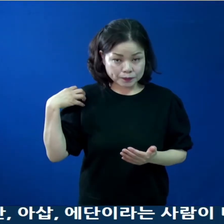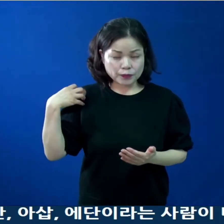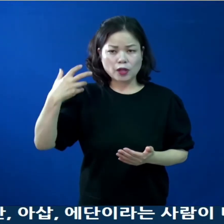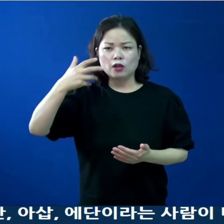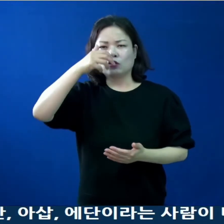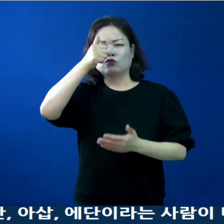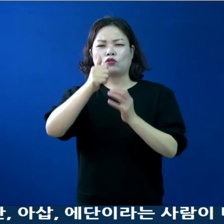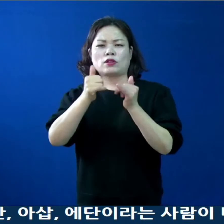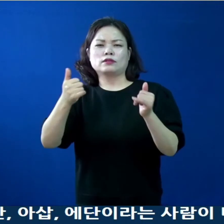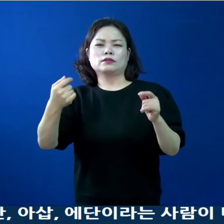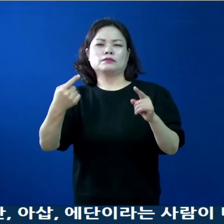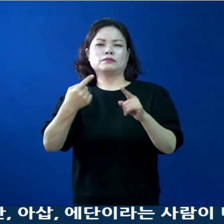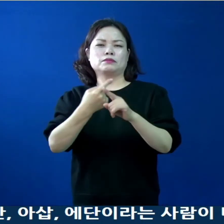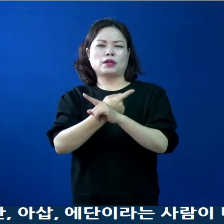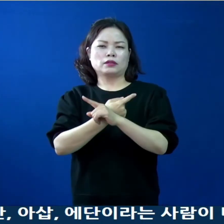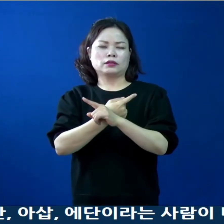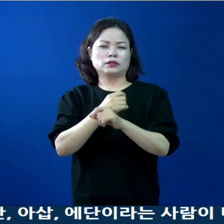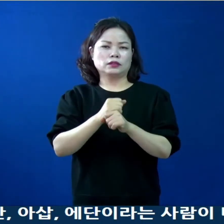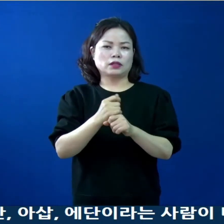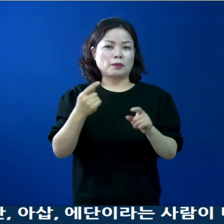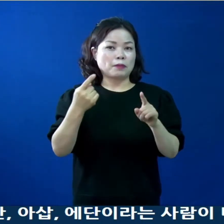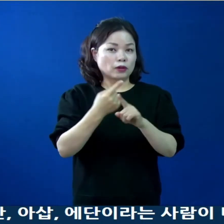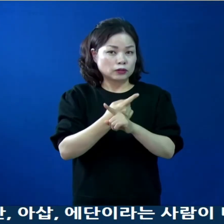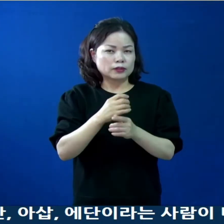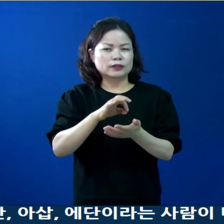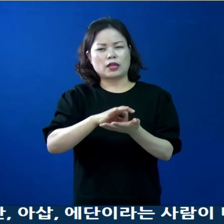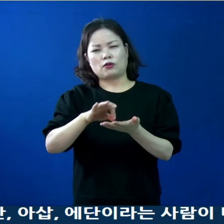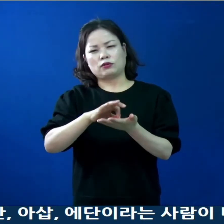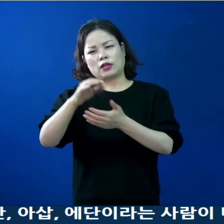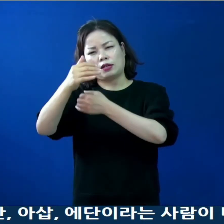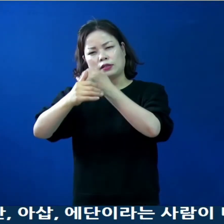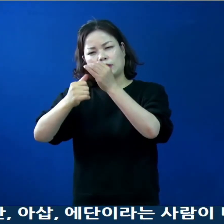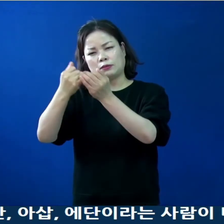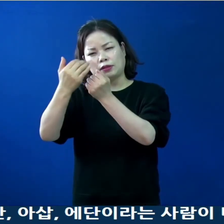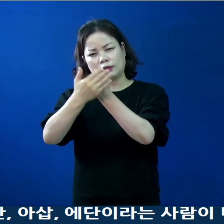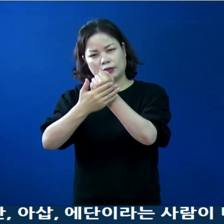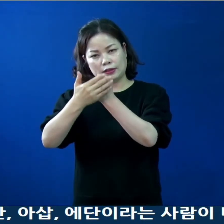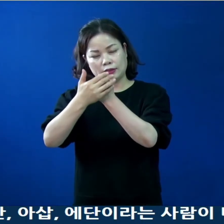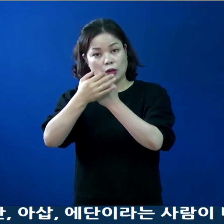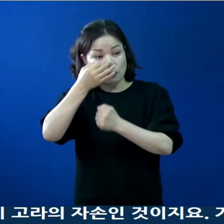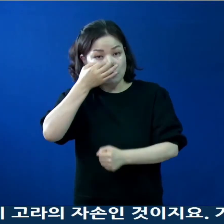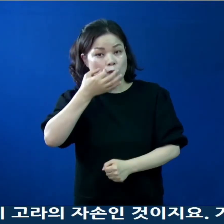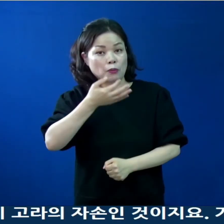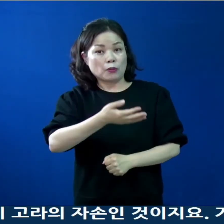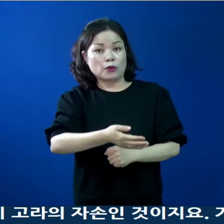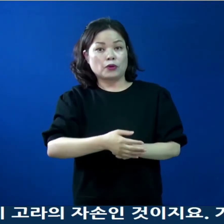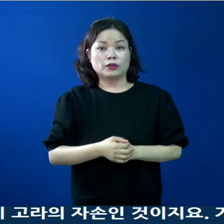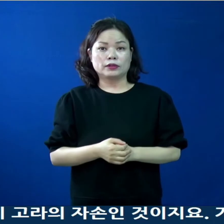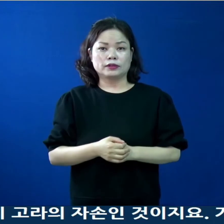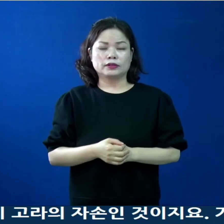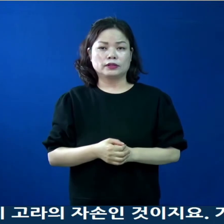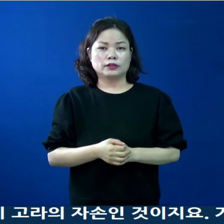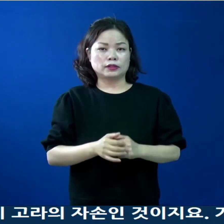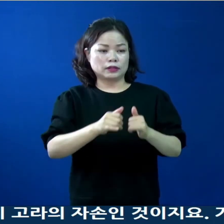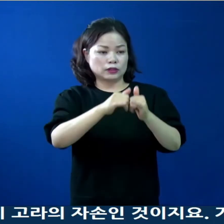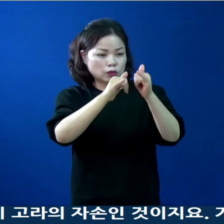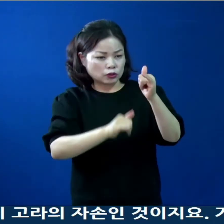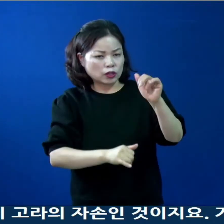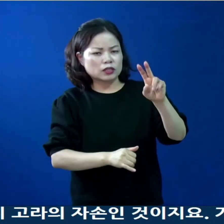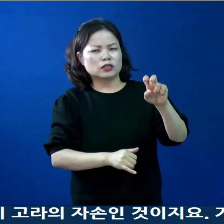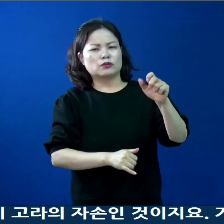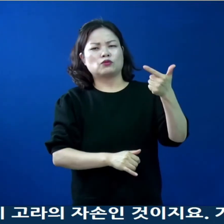죄인을 바꾸셔서 역전시키셔서 사용하시는 하나님의 은혜를 보여주는 것입니다. 역대상 26장에도